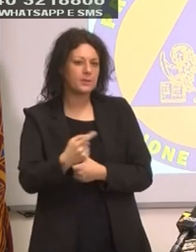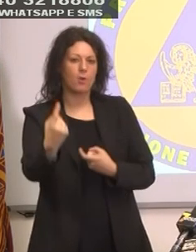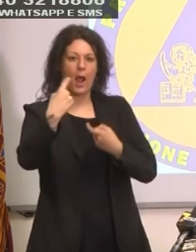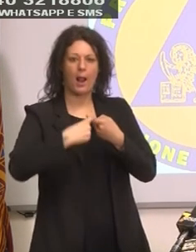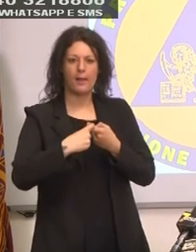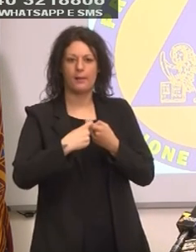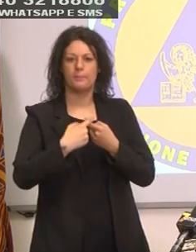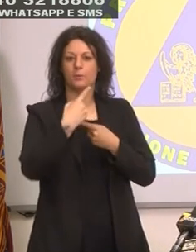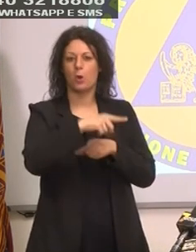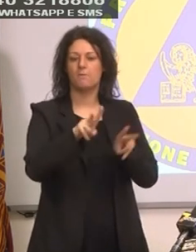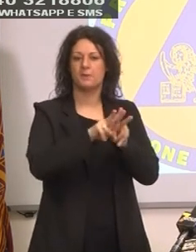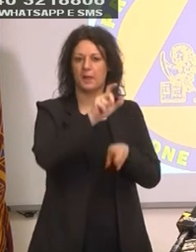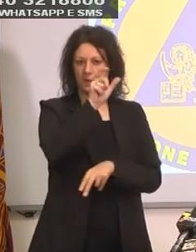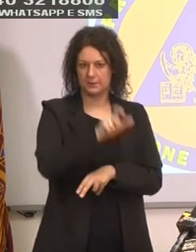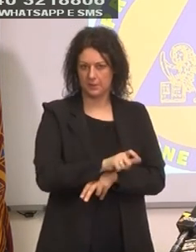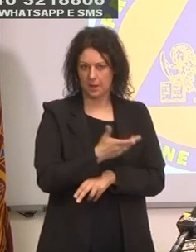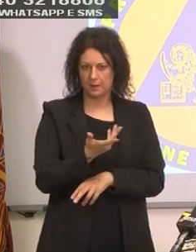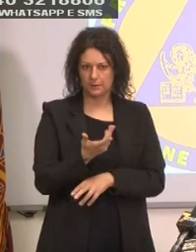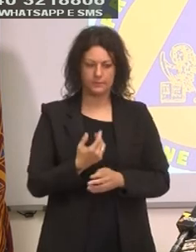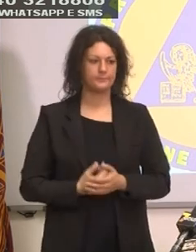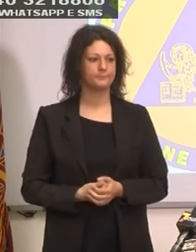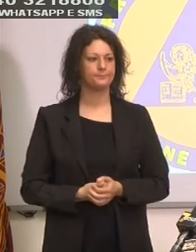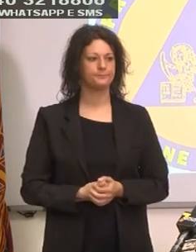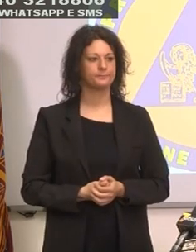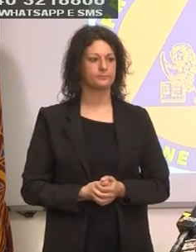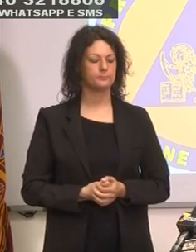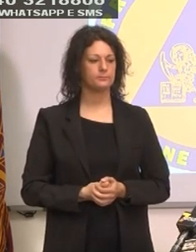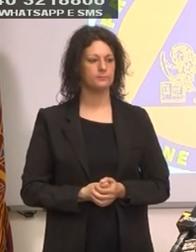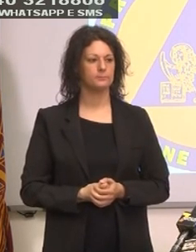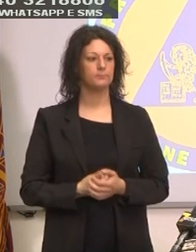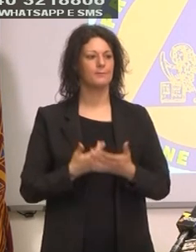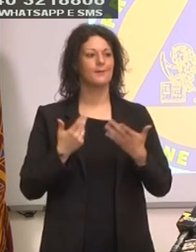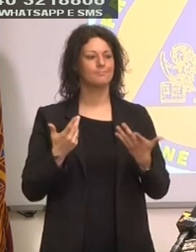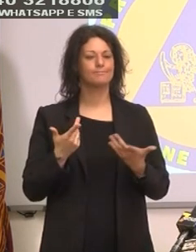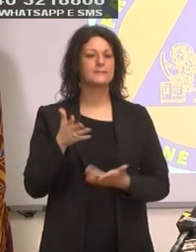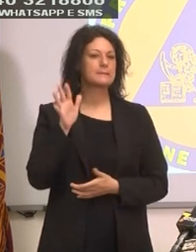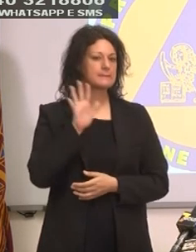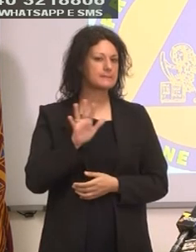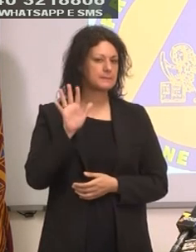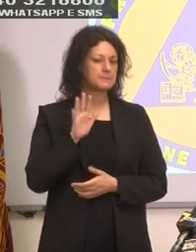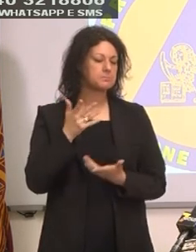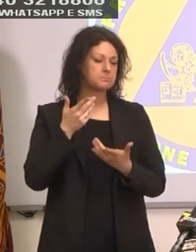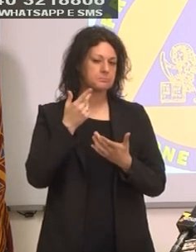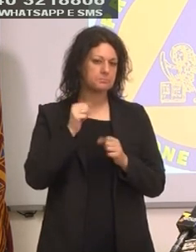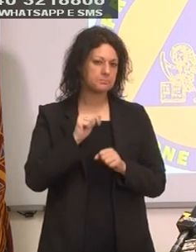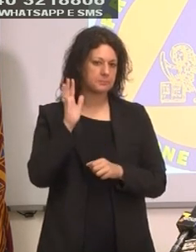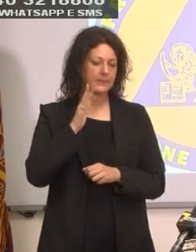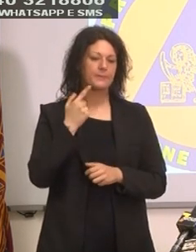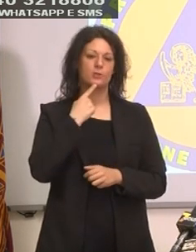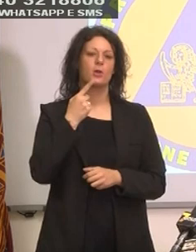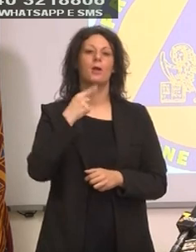Allora, il dubbio malizioso è che questo preambolo sull'autonomia, nel senso che